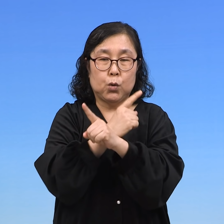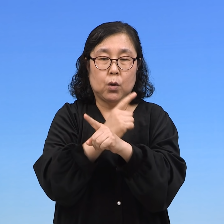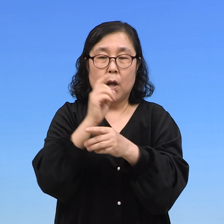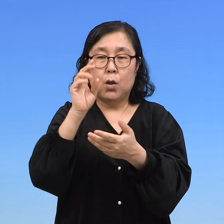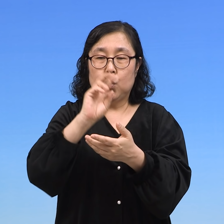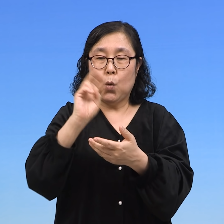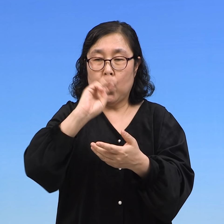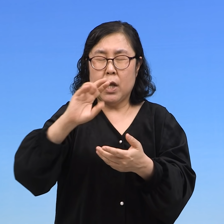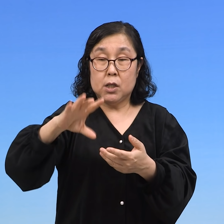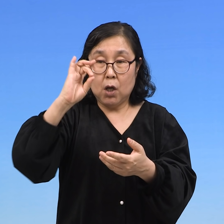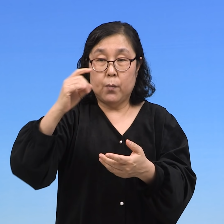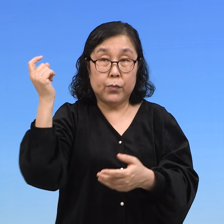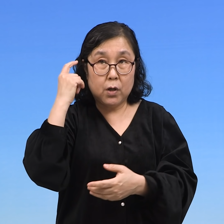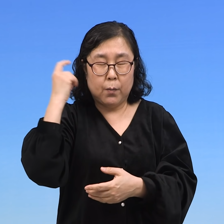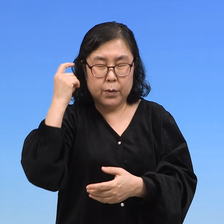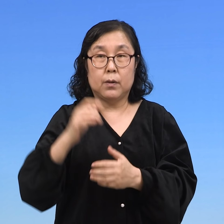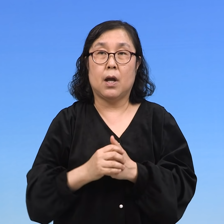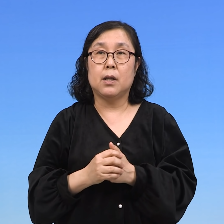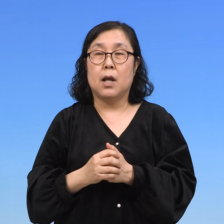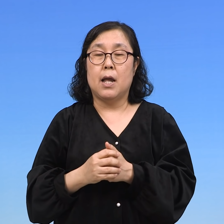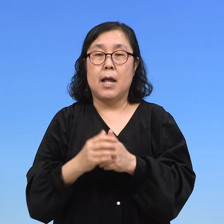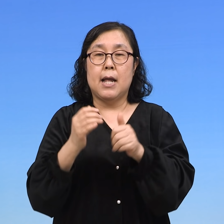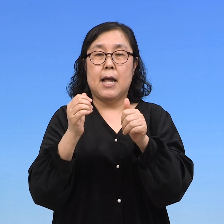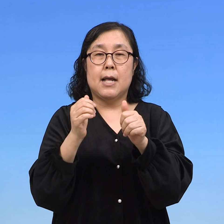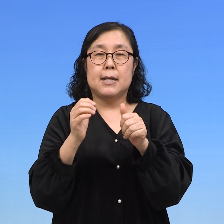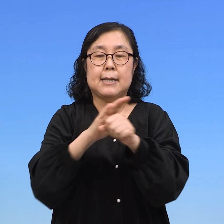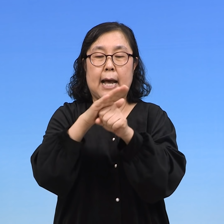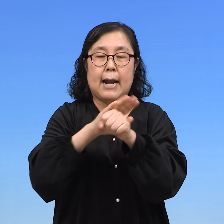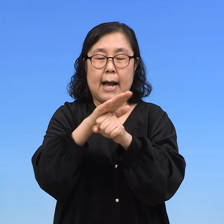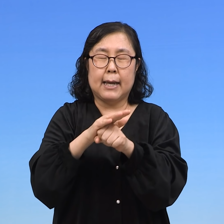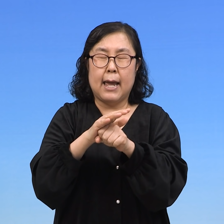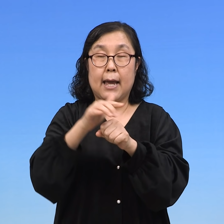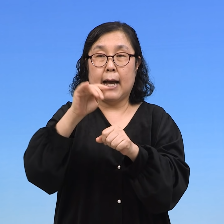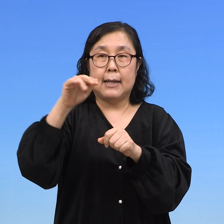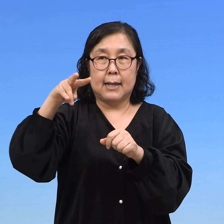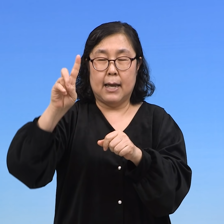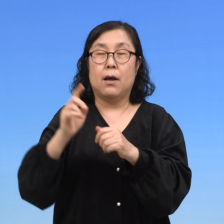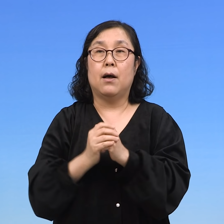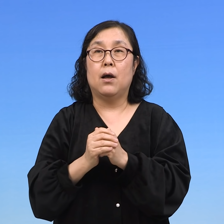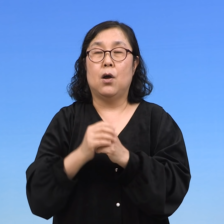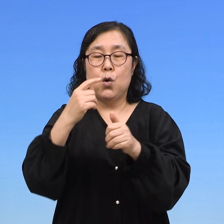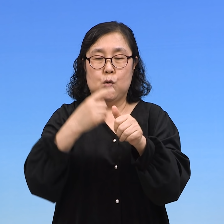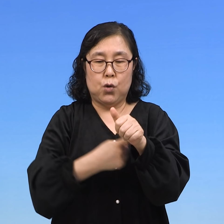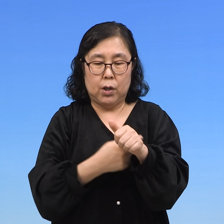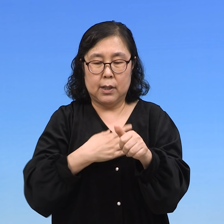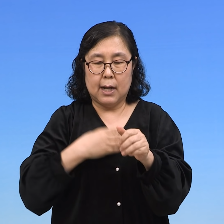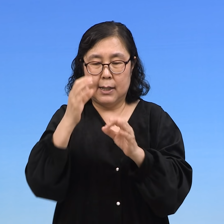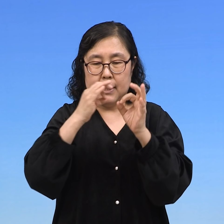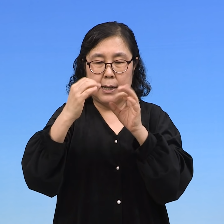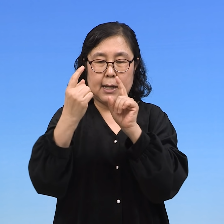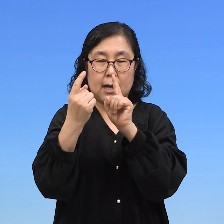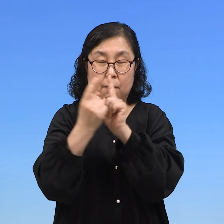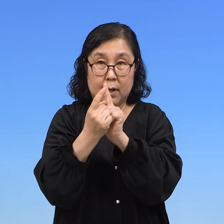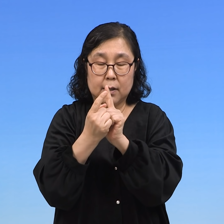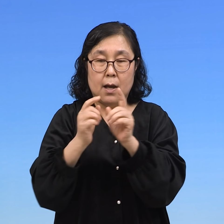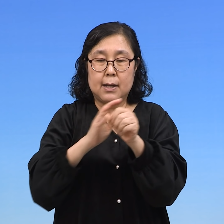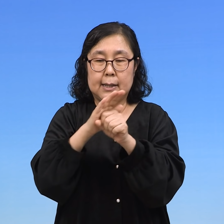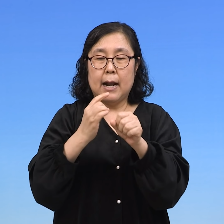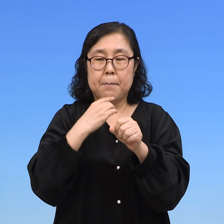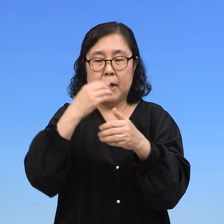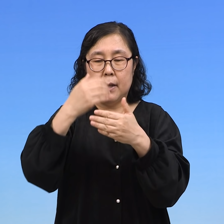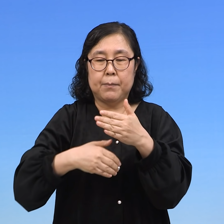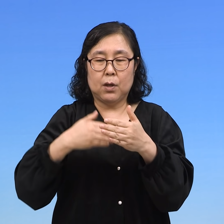들어보니까 이게 뻔한 남녀 사랑의 가사더라고요 가사 시작이 이렇더라고요 우연히 날 찾아와 사랑만